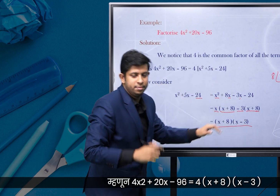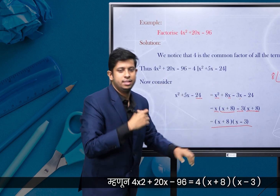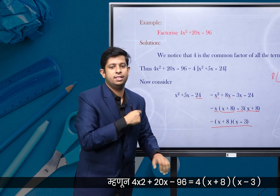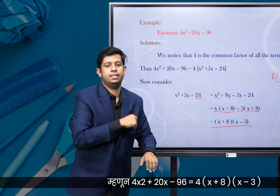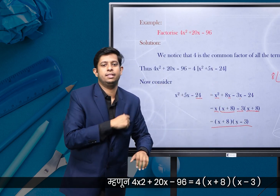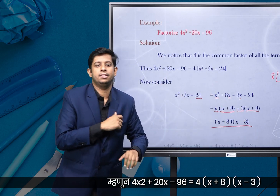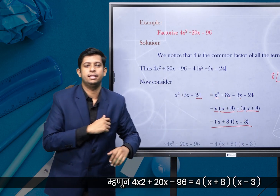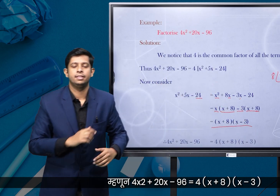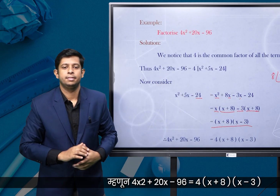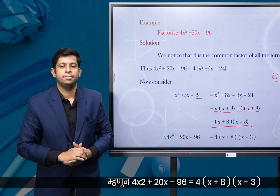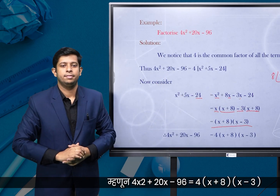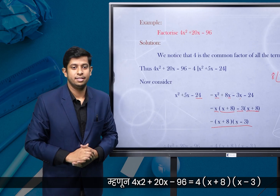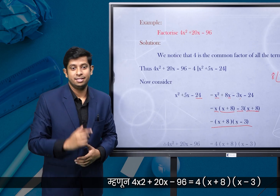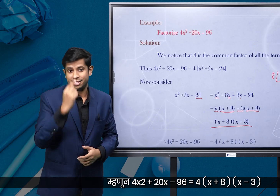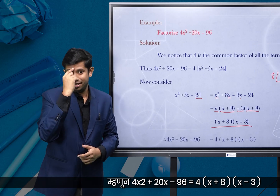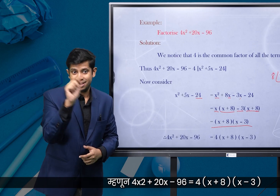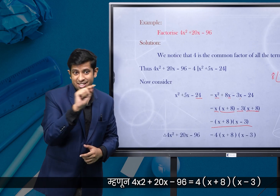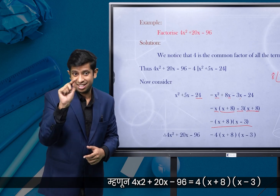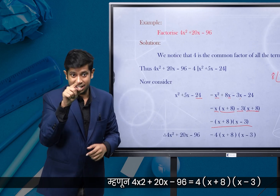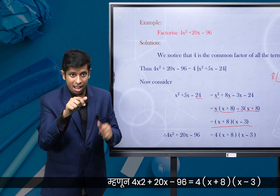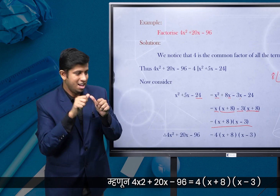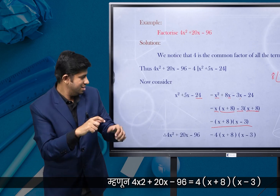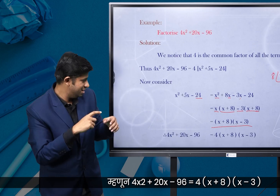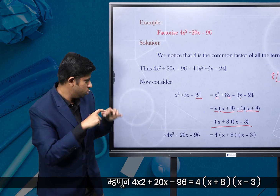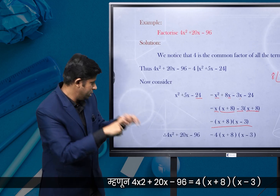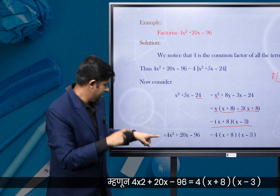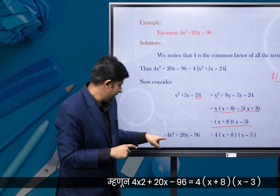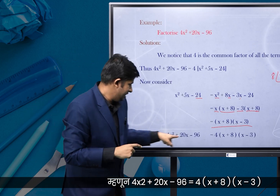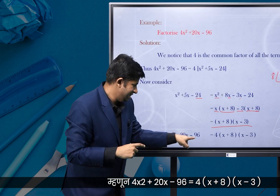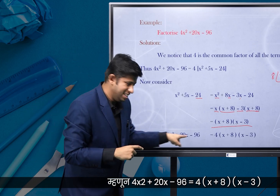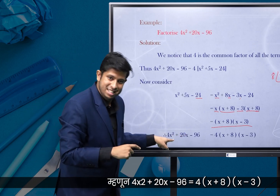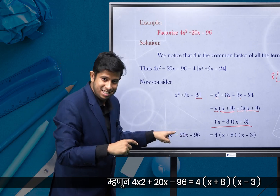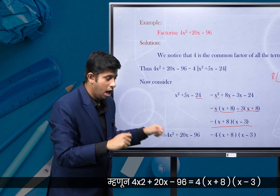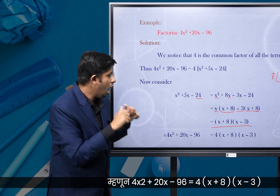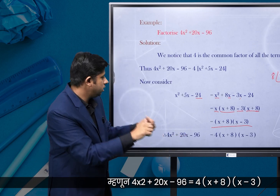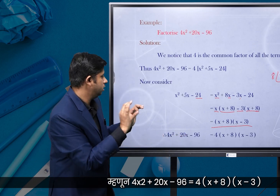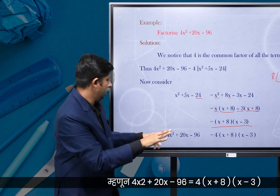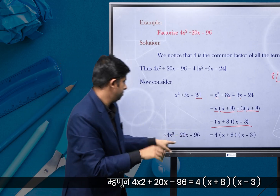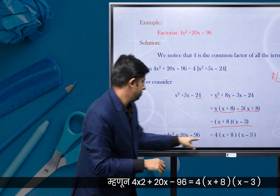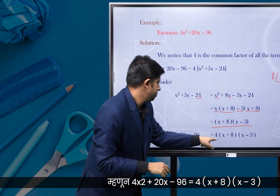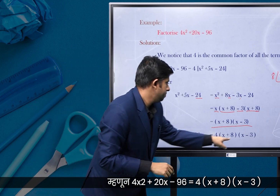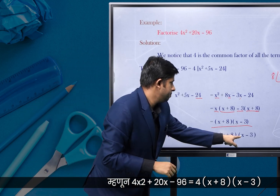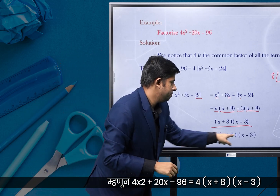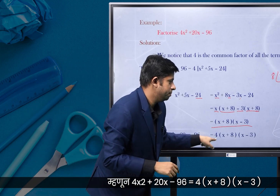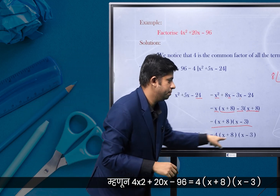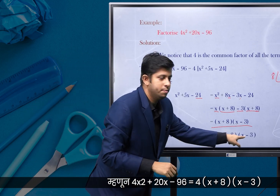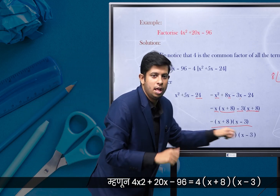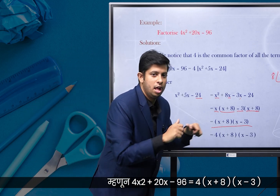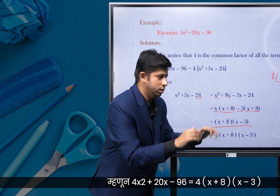म्हणून 4x2 अधिक 20x वजा 96 बरोबर 4 एका कंसामध्ये x अधिक 8 आणि